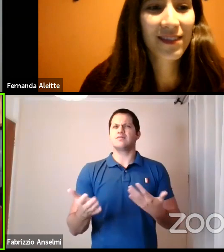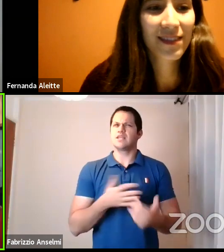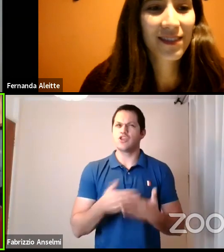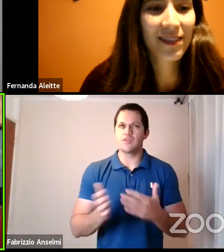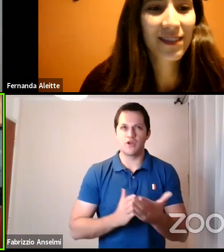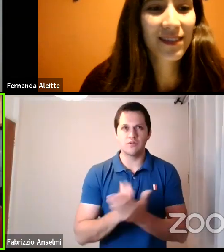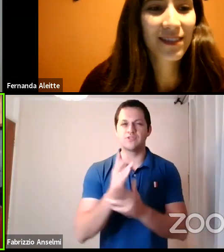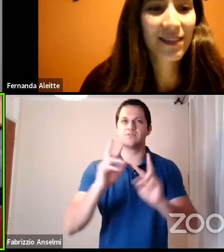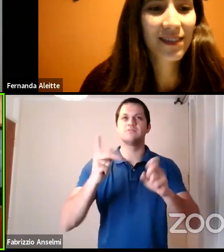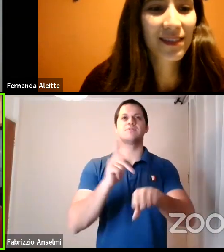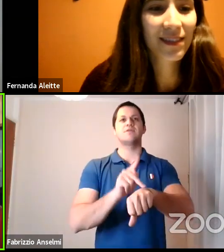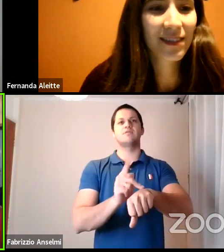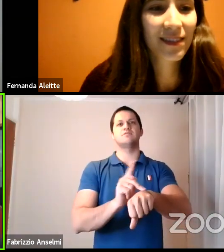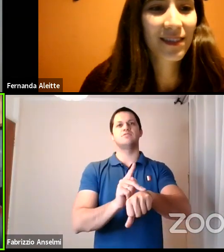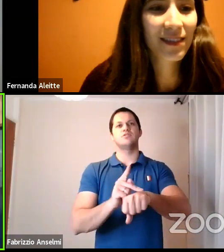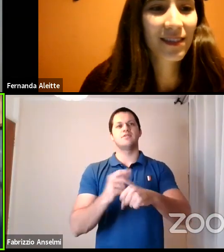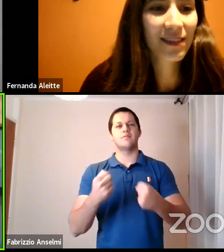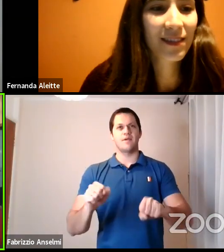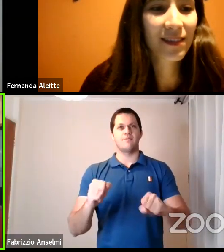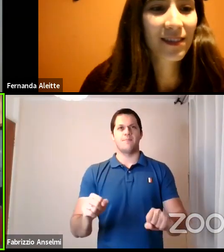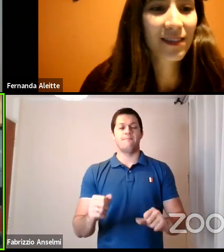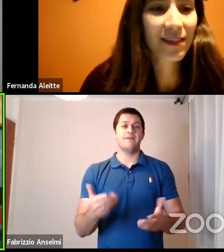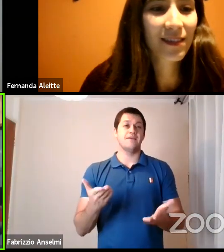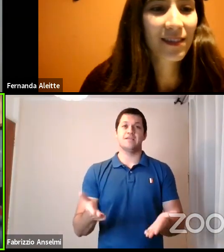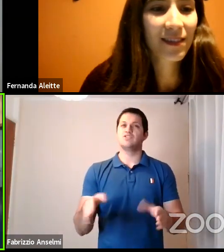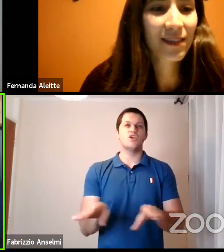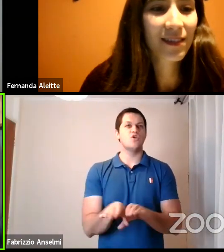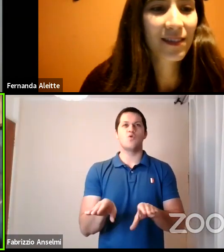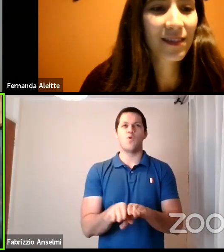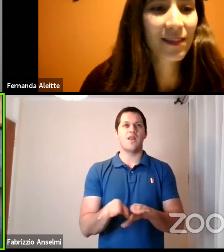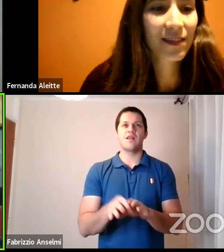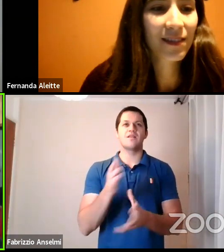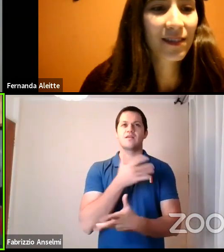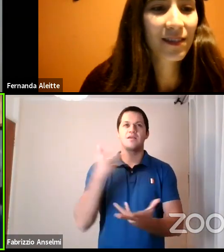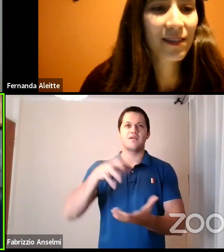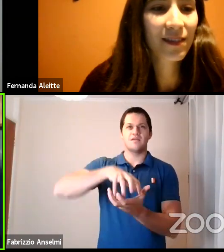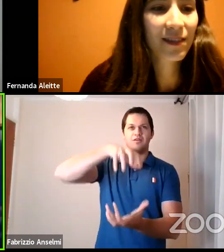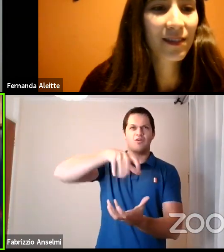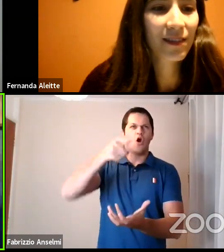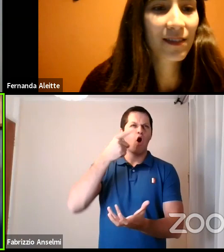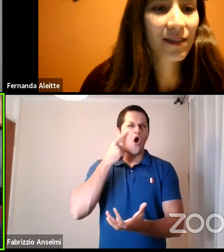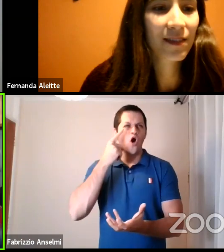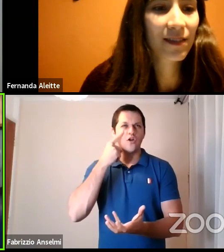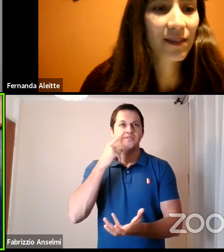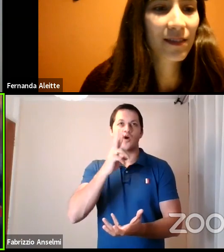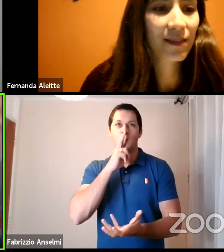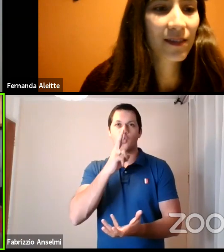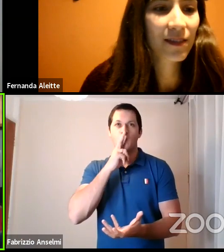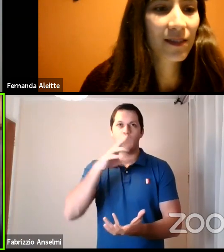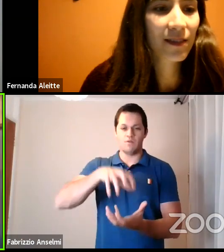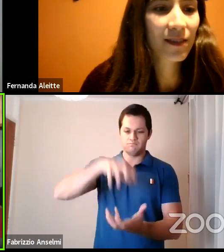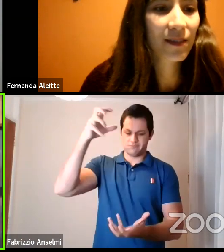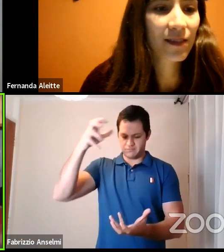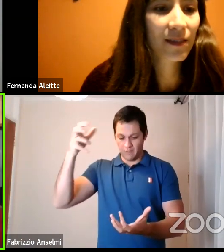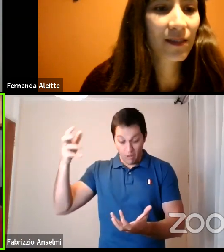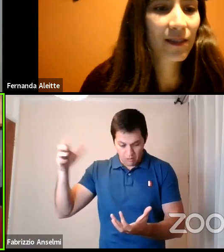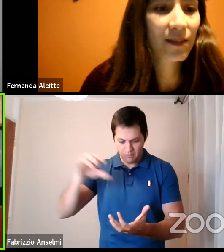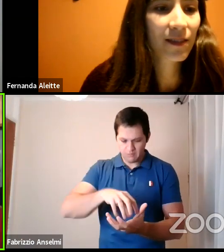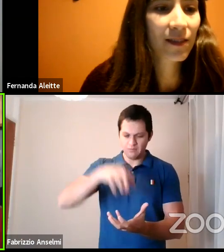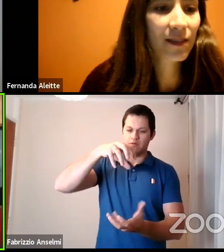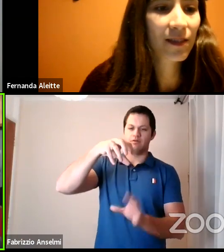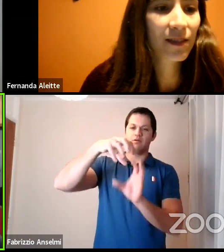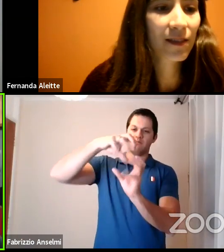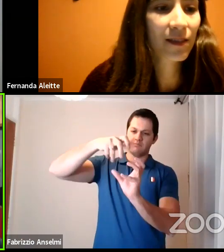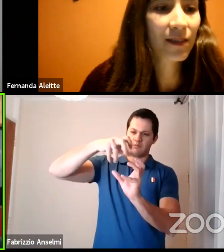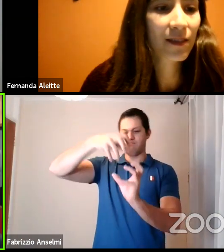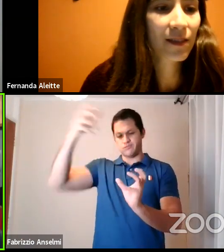¿Ya? Y esto es como las muñequitas rusas, ¿cierto? Una va abriendo una información y se te va abriendo otra y a otra y a otra y a